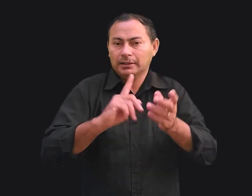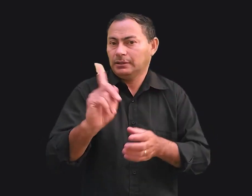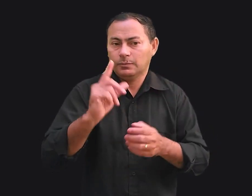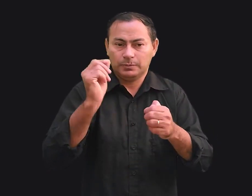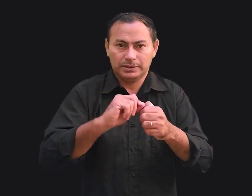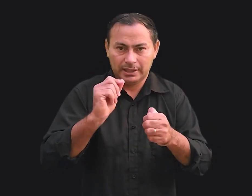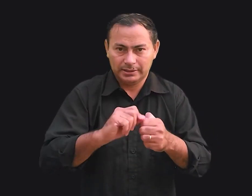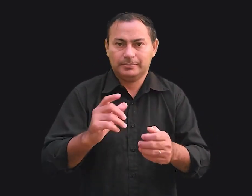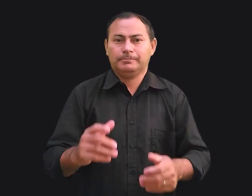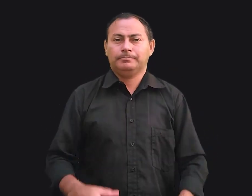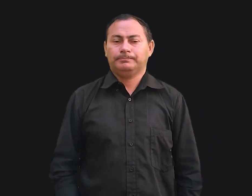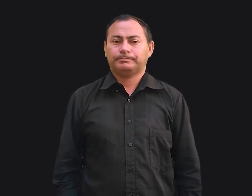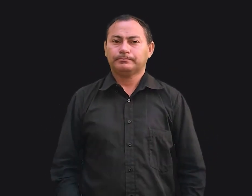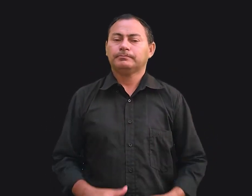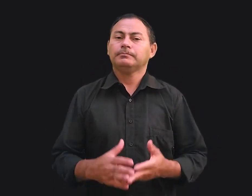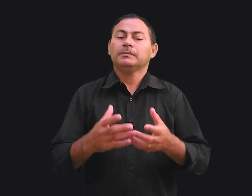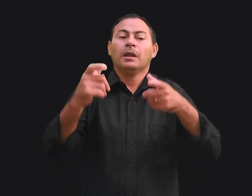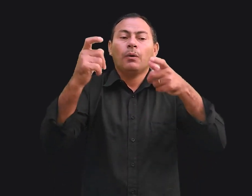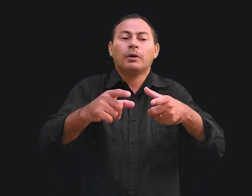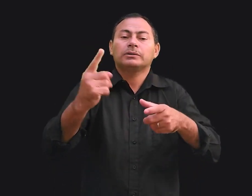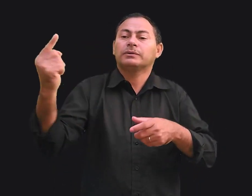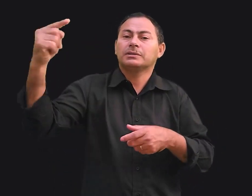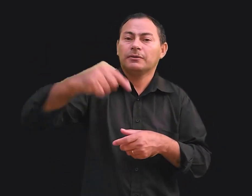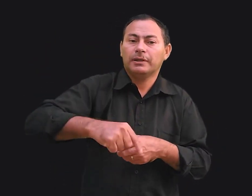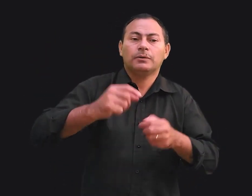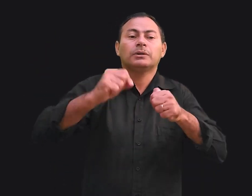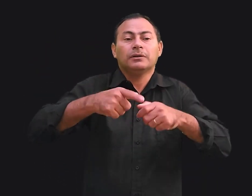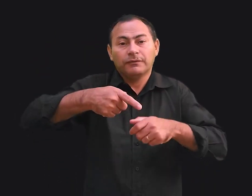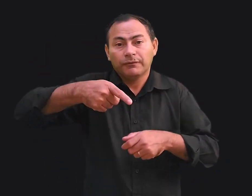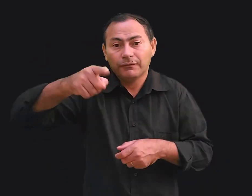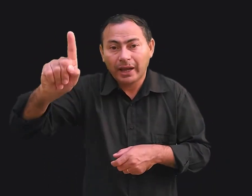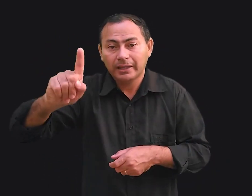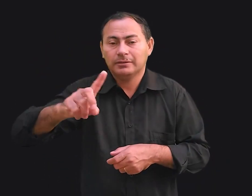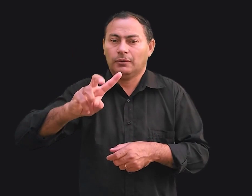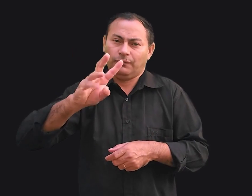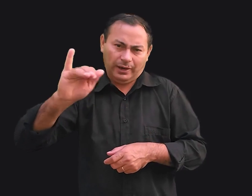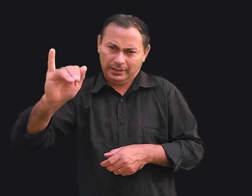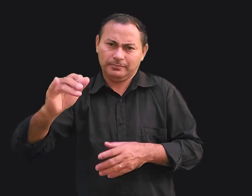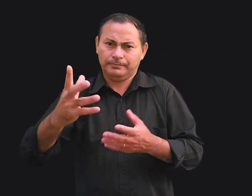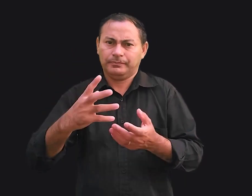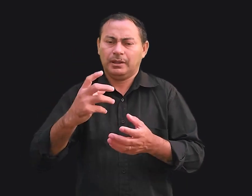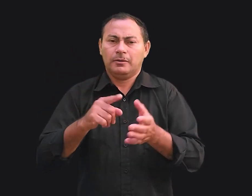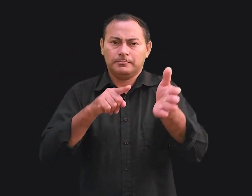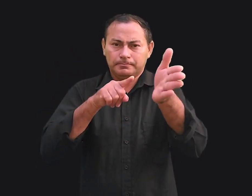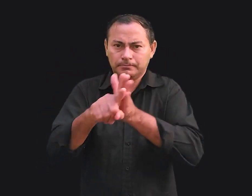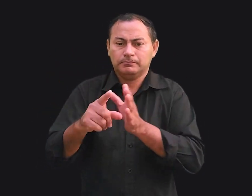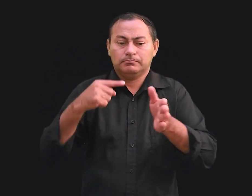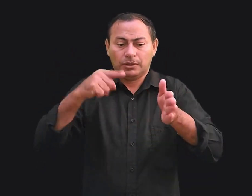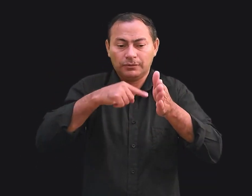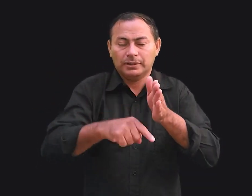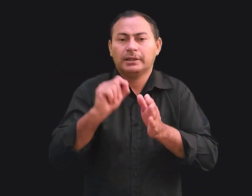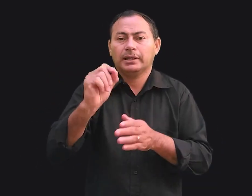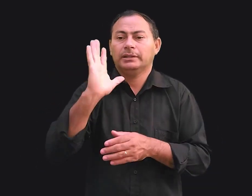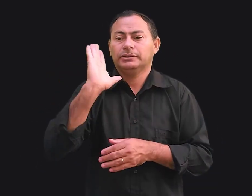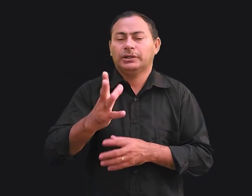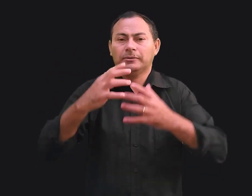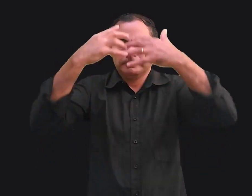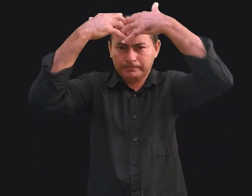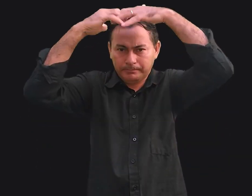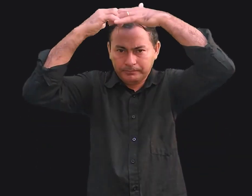não fizessem. De onde você vem e para onde você vai? Essa é uma pergunta profunda para quem já refletiu sobre